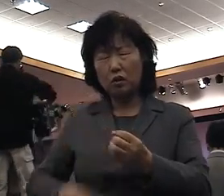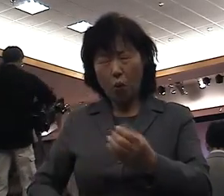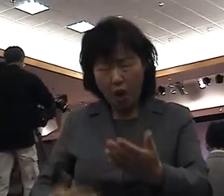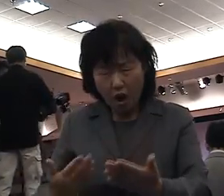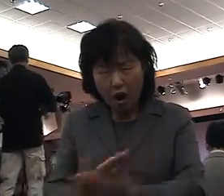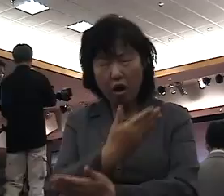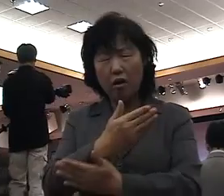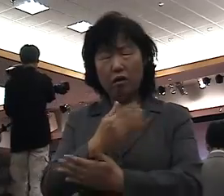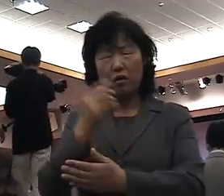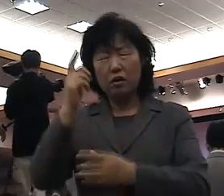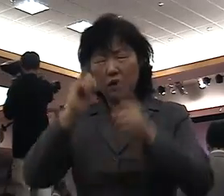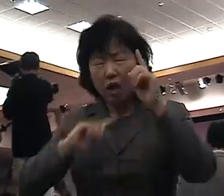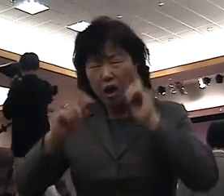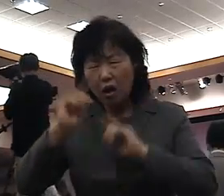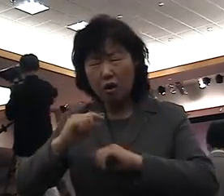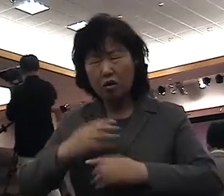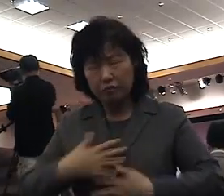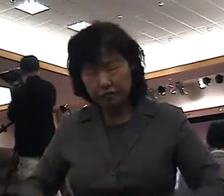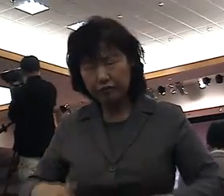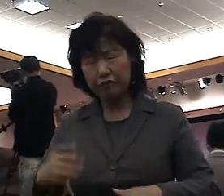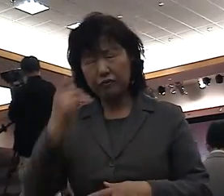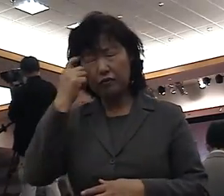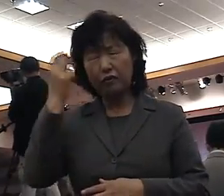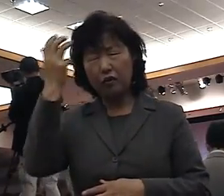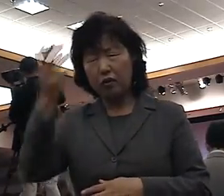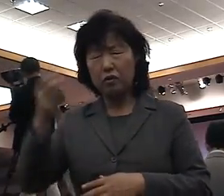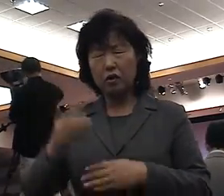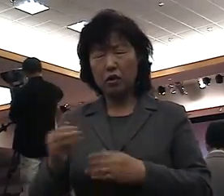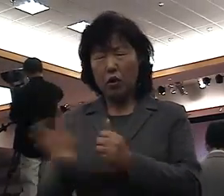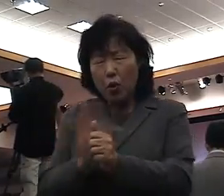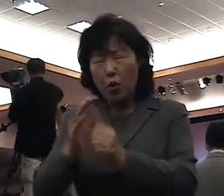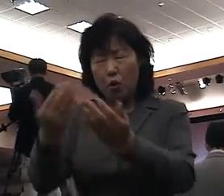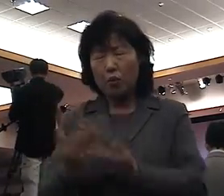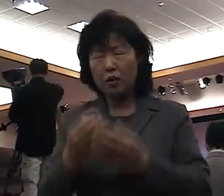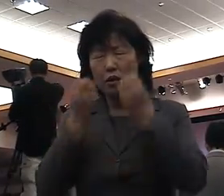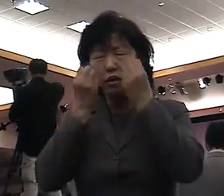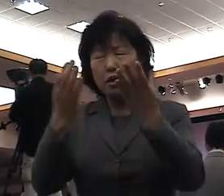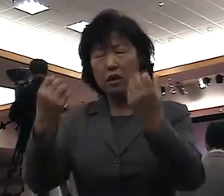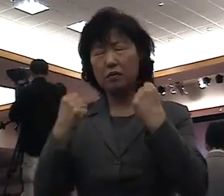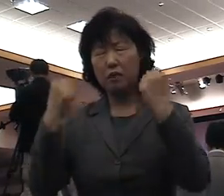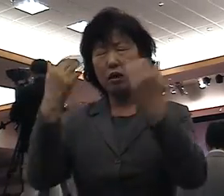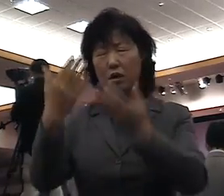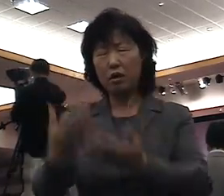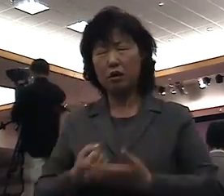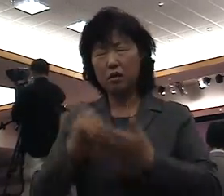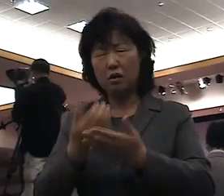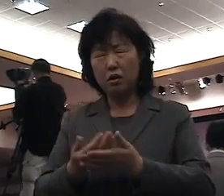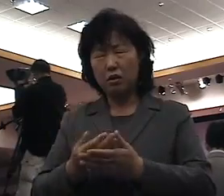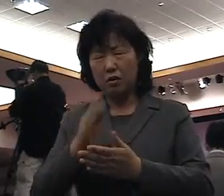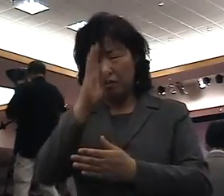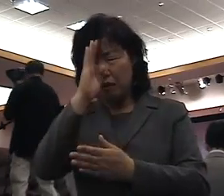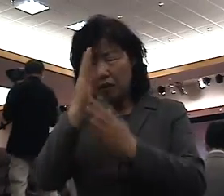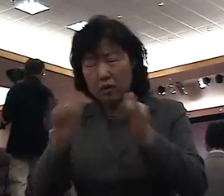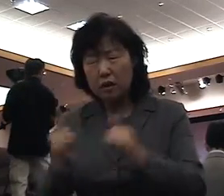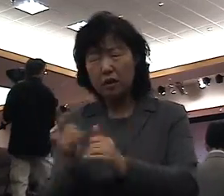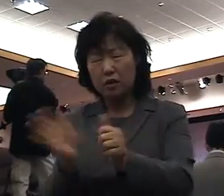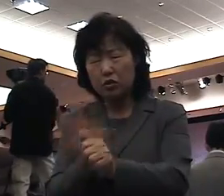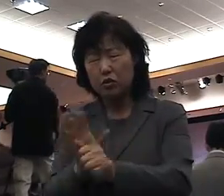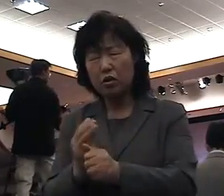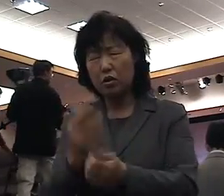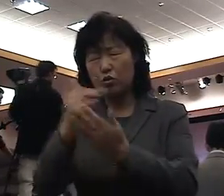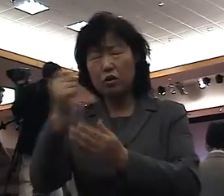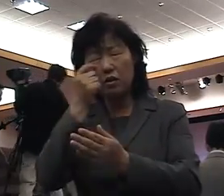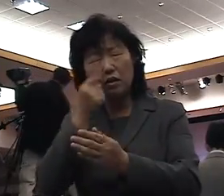상하고 지친 영혼이 위로받아 새 힘을 얻게 하옵소서. 육신의 고통과 병든 자들이 치유되게